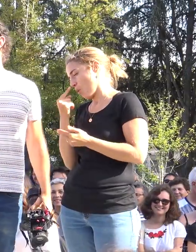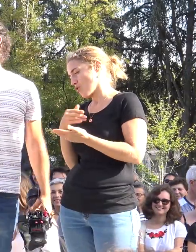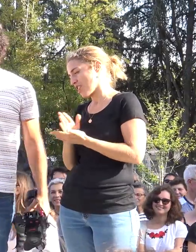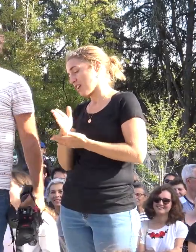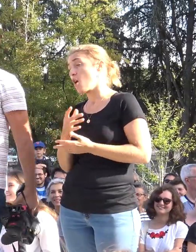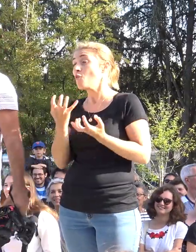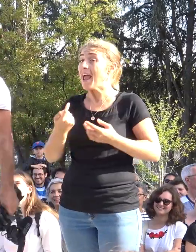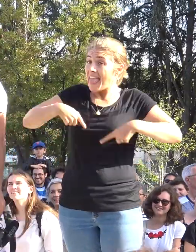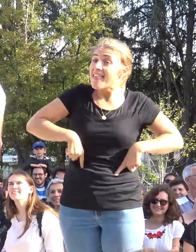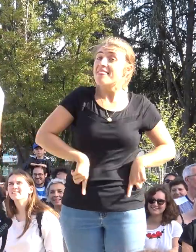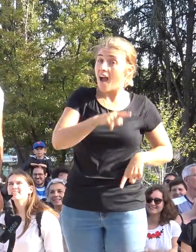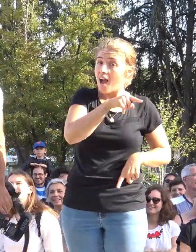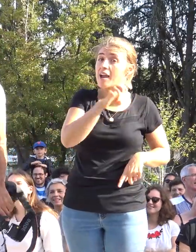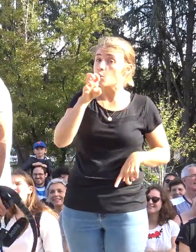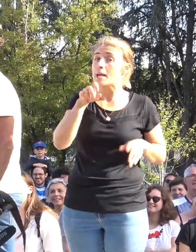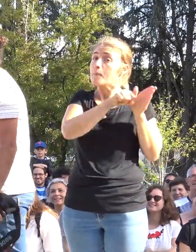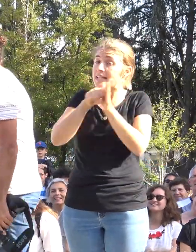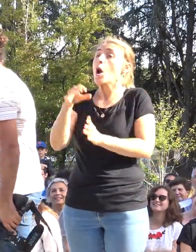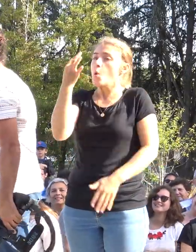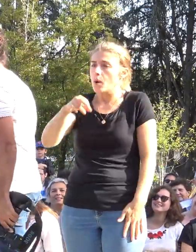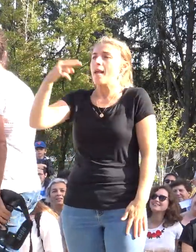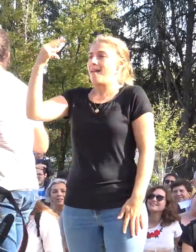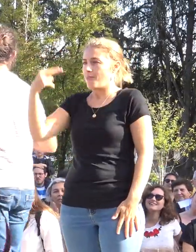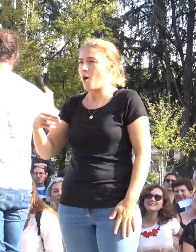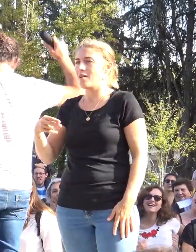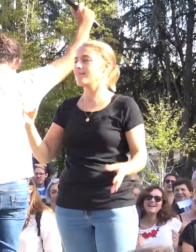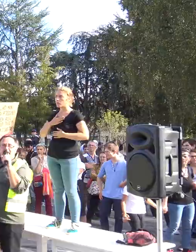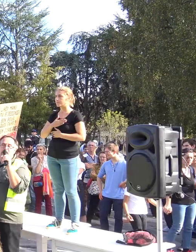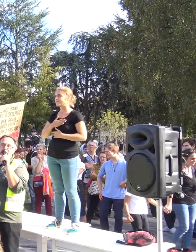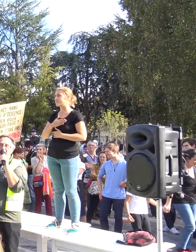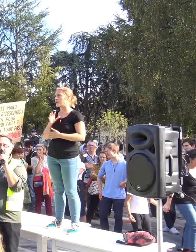que l'État fasse de l'écologie sa priorité.